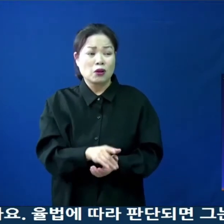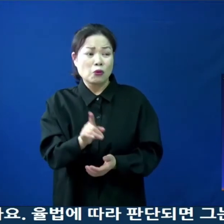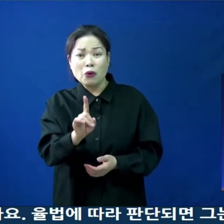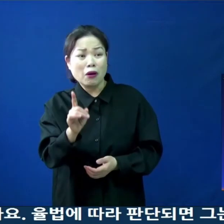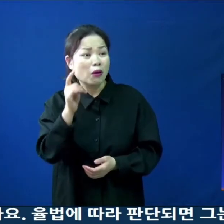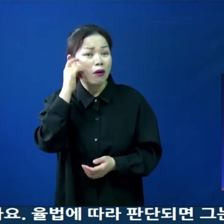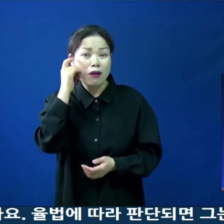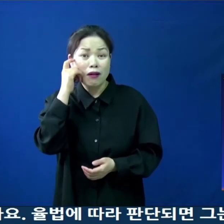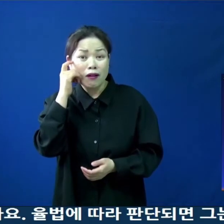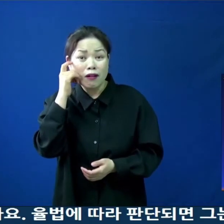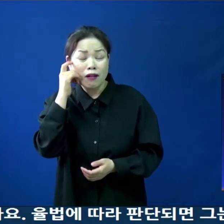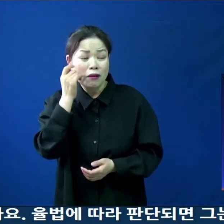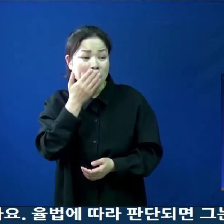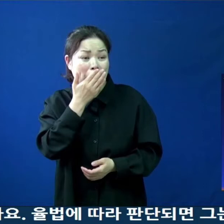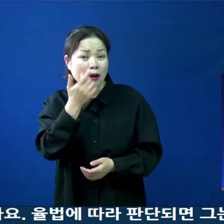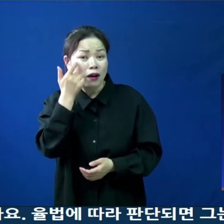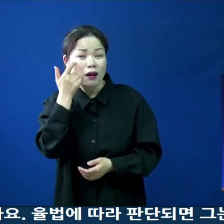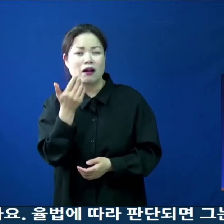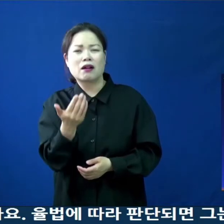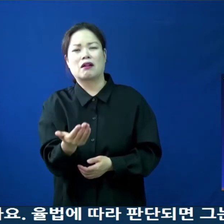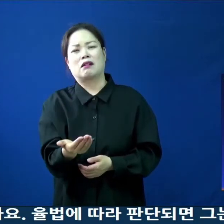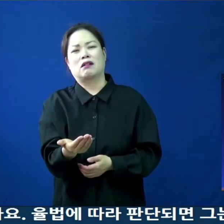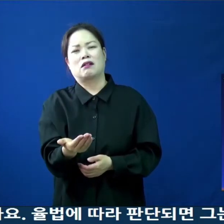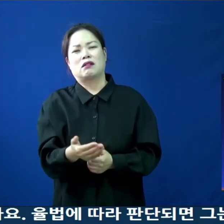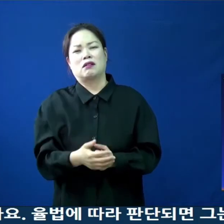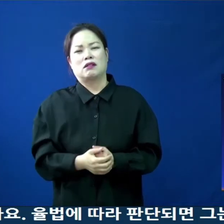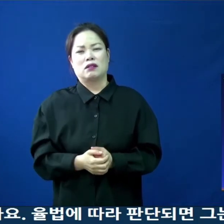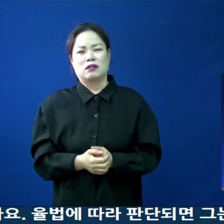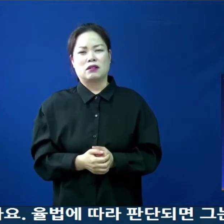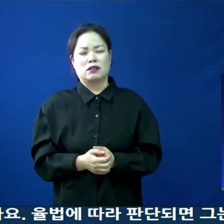도대체 어떻게 가능하냐라는 것이죠.